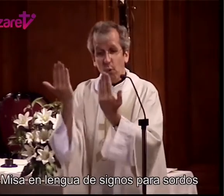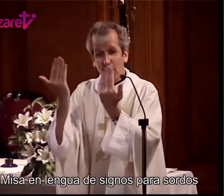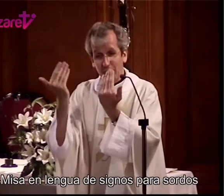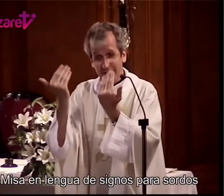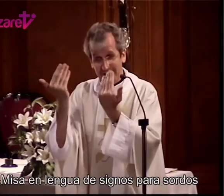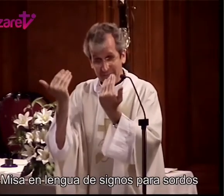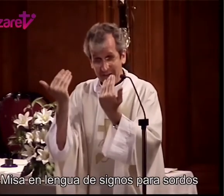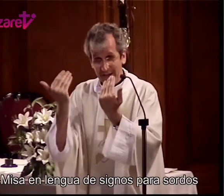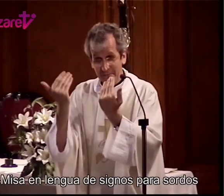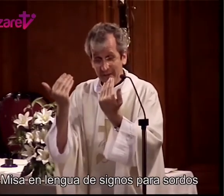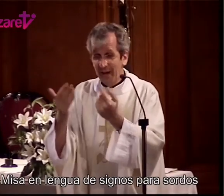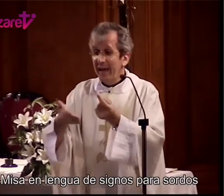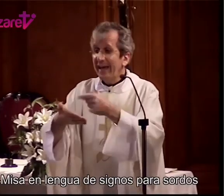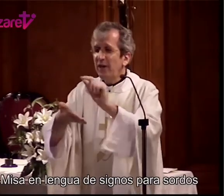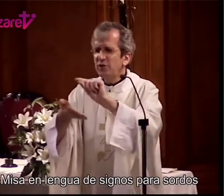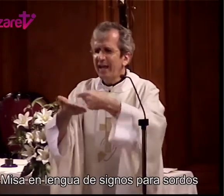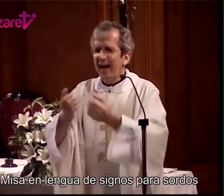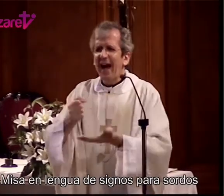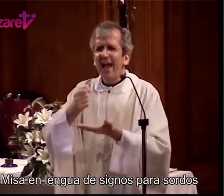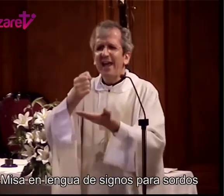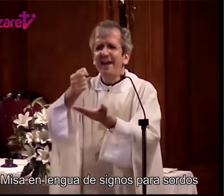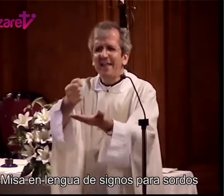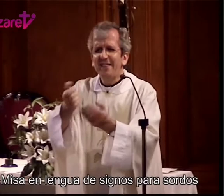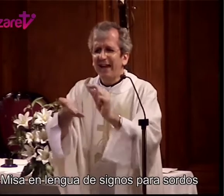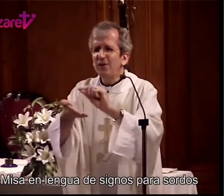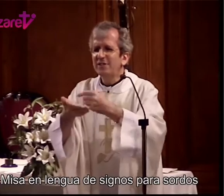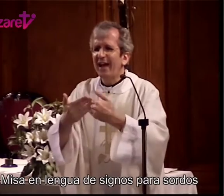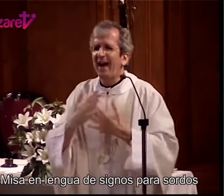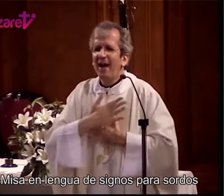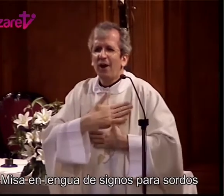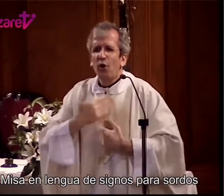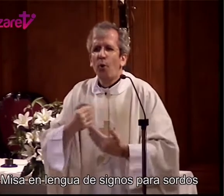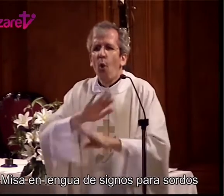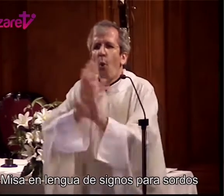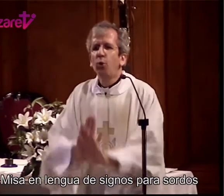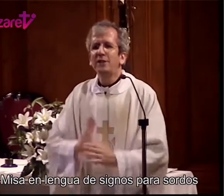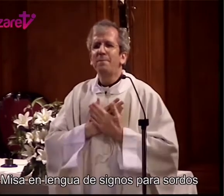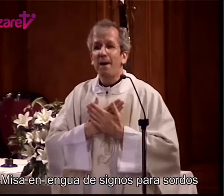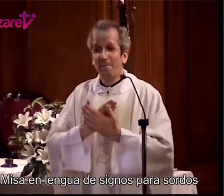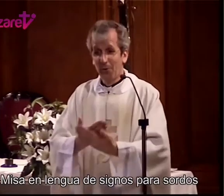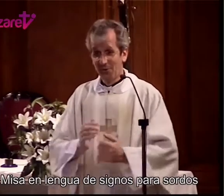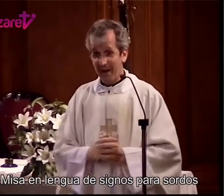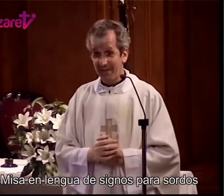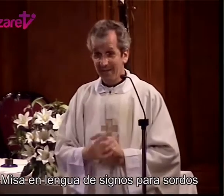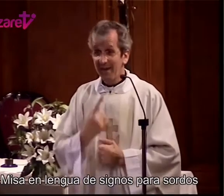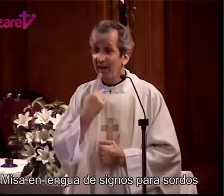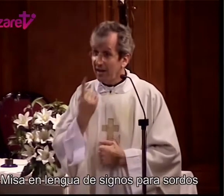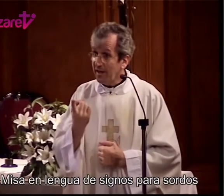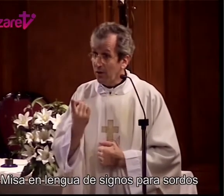cuando se despide, ¿qué nos deja en herencia? ¿Qué nos deja como última voluntad? Y dijo,